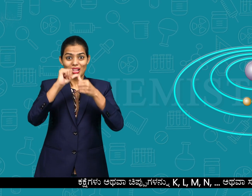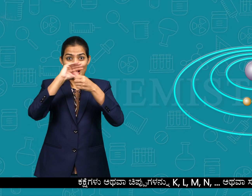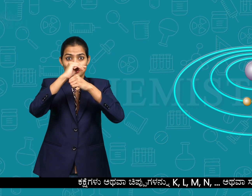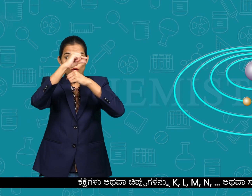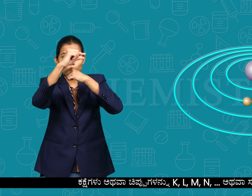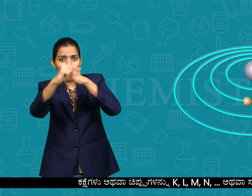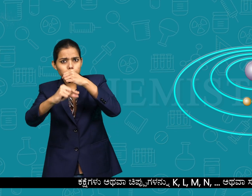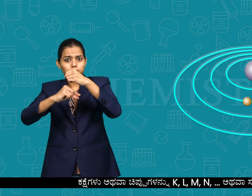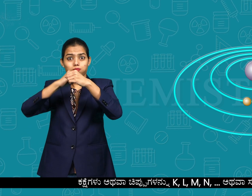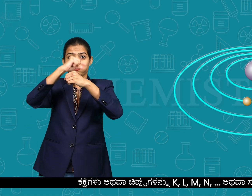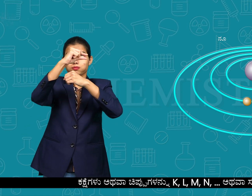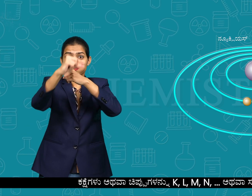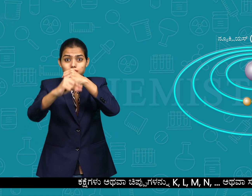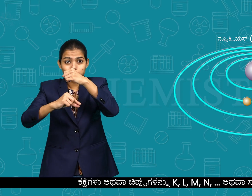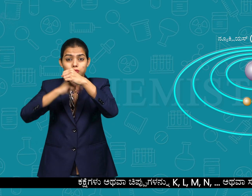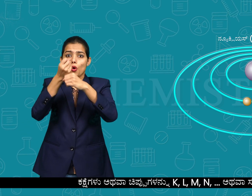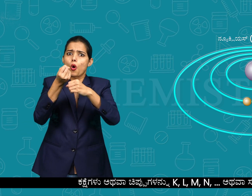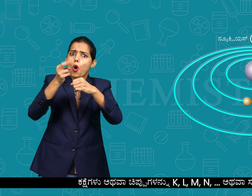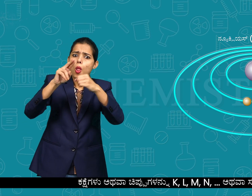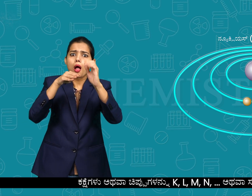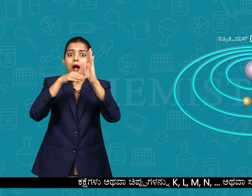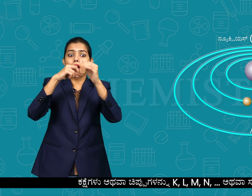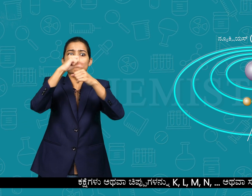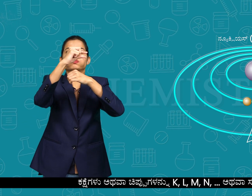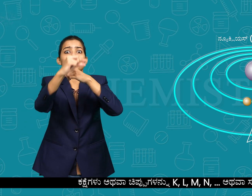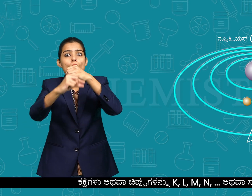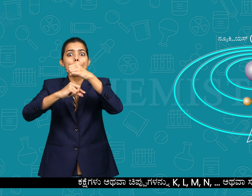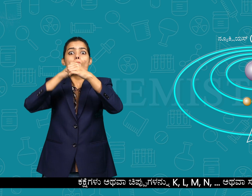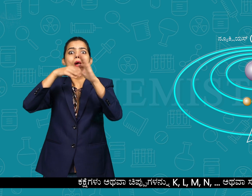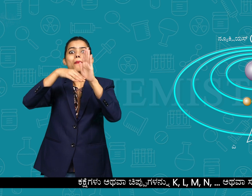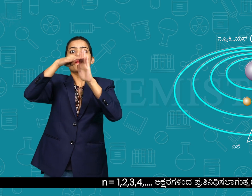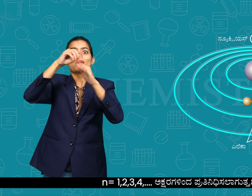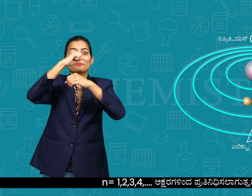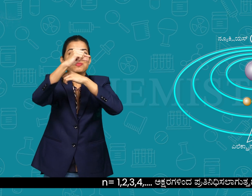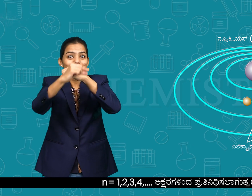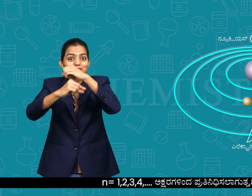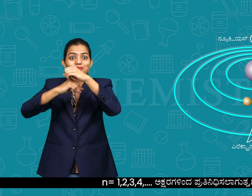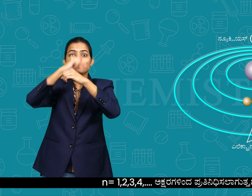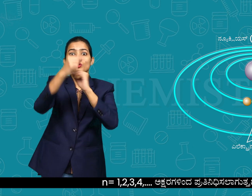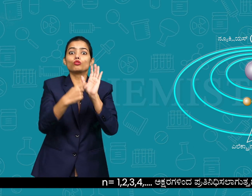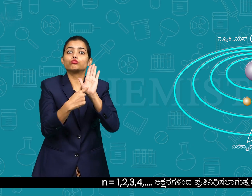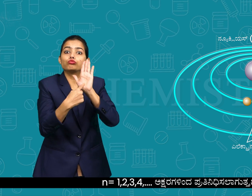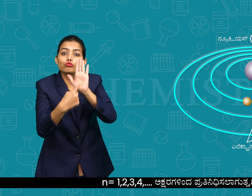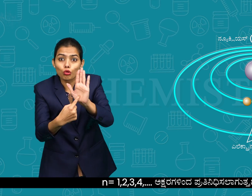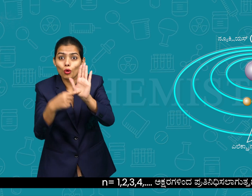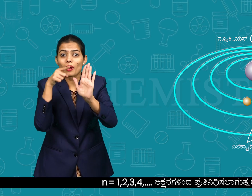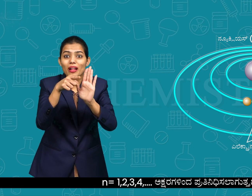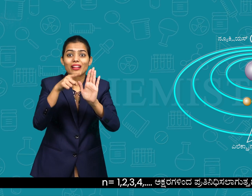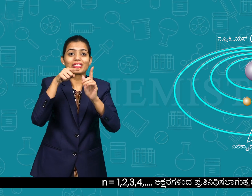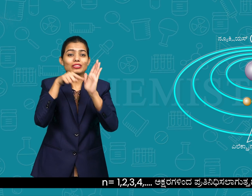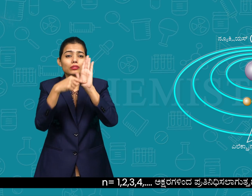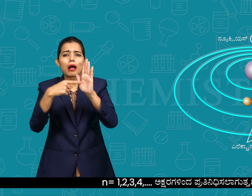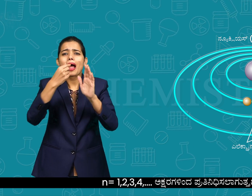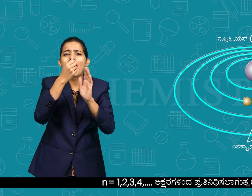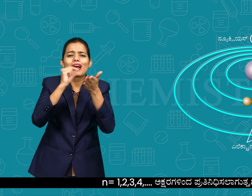ಕಕ್ಷೆಗಳು ಅಥವಾ ಚಿಪ್ಪುಗಳನ್ನು KLMN ಅಥವಾ ಸಂಖ್ಯೆಗಳು n = 1, 2, 3,